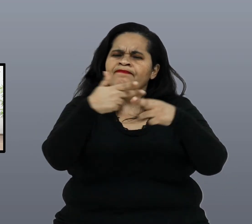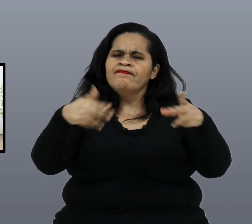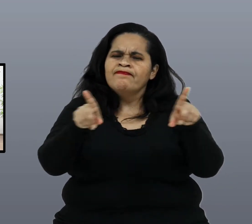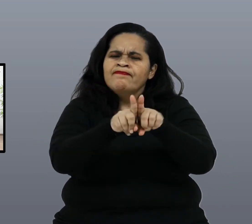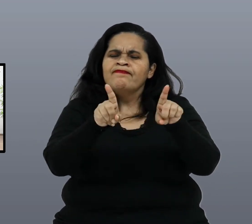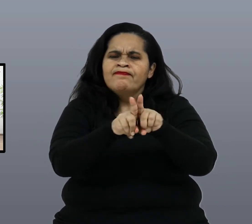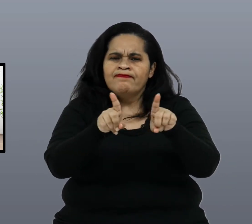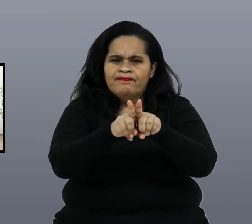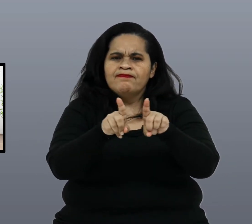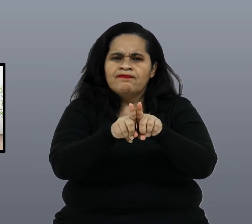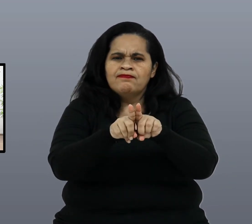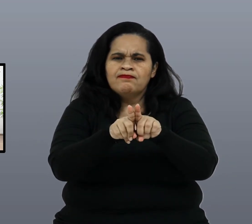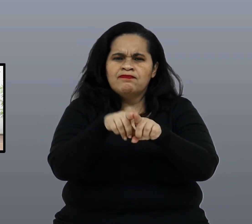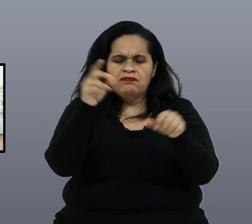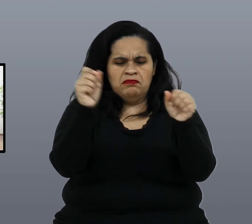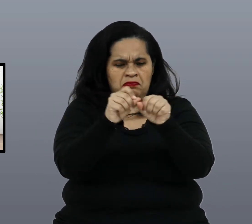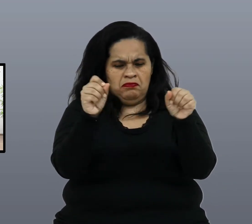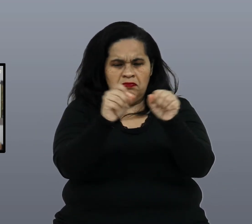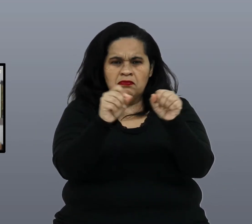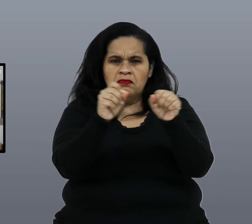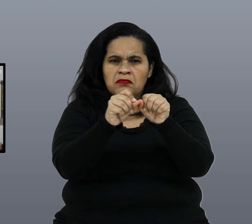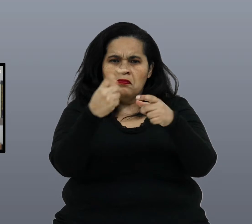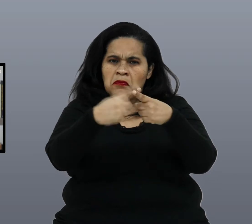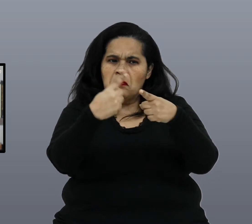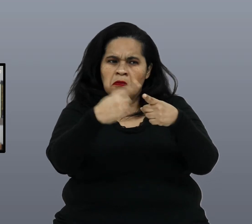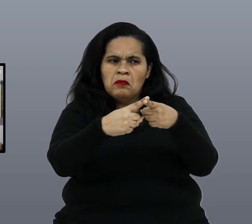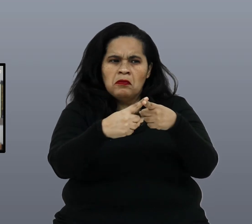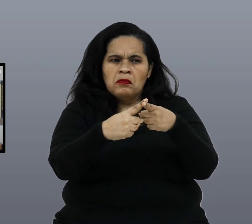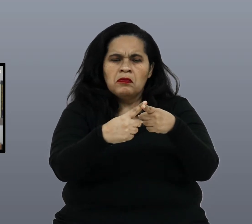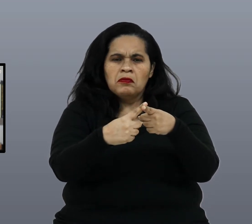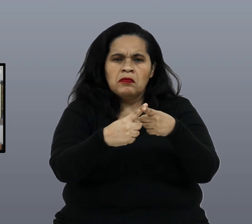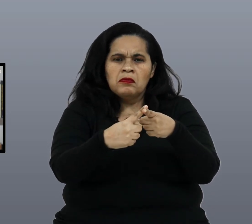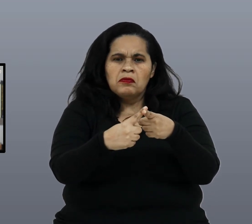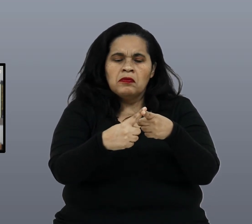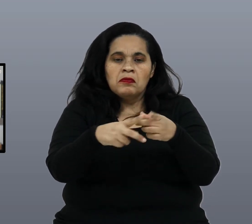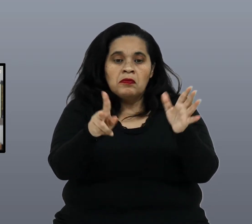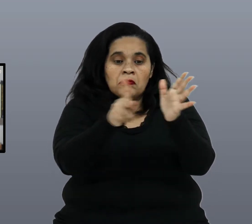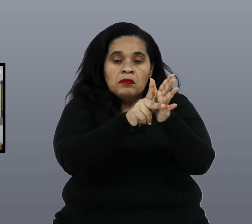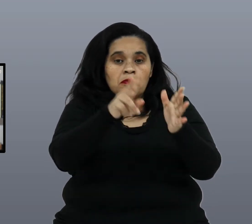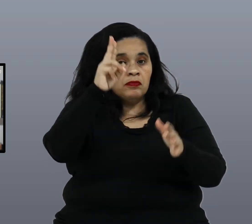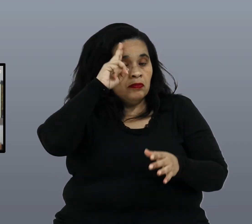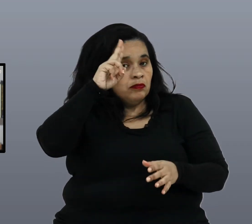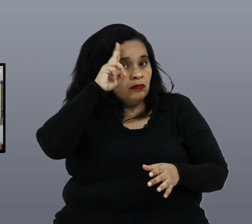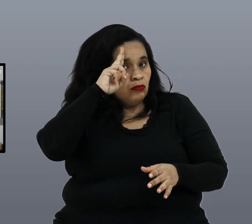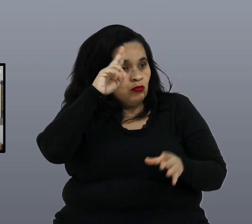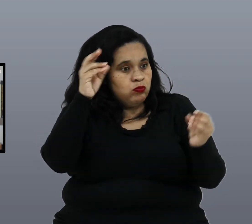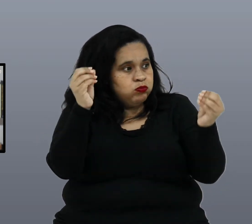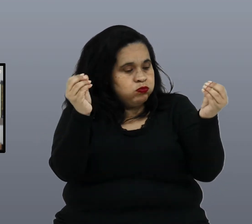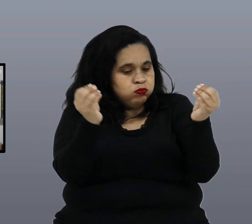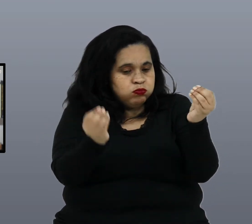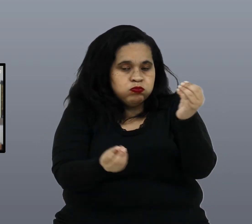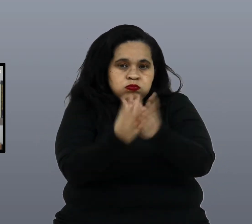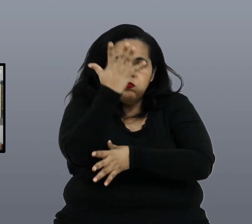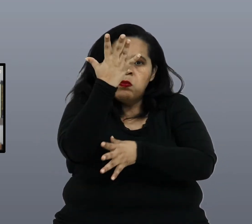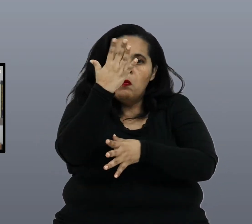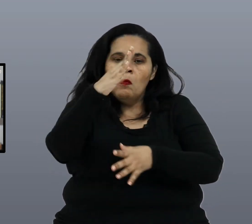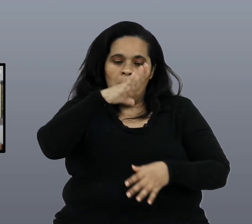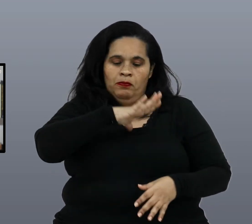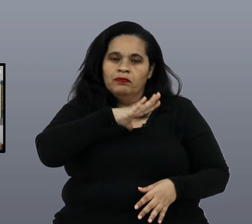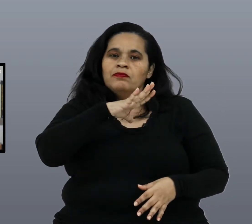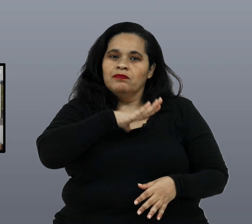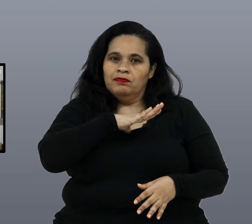fez, que faz parte da história dele, né? Ele criou uma cidade, em homenagem a ele mesmo, né?